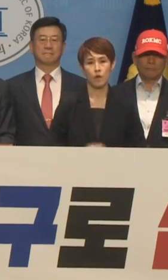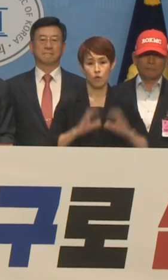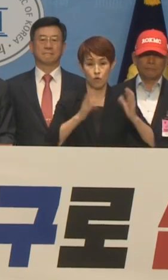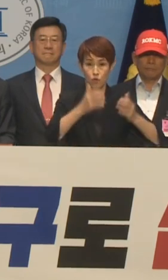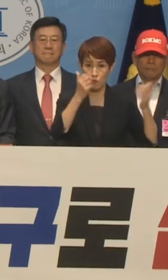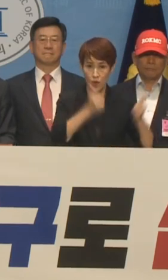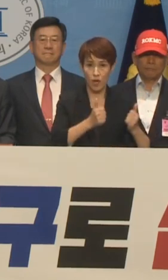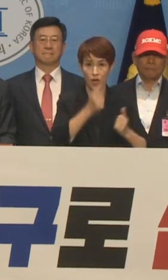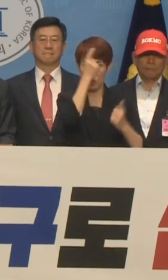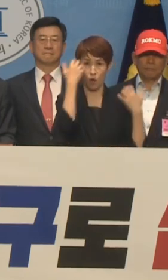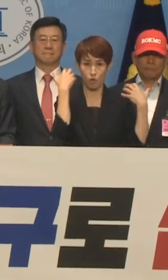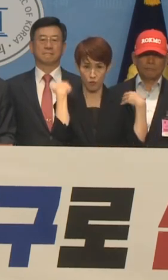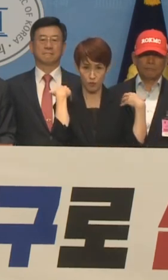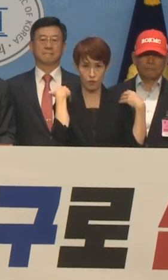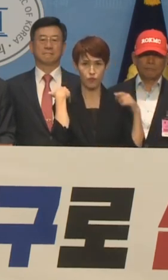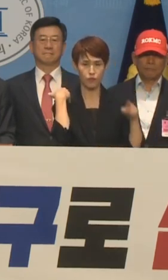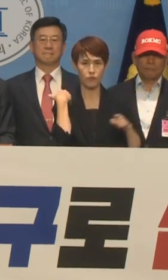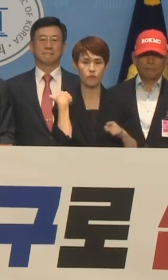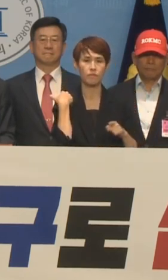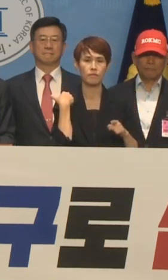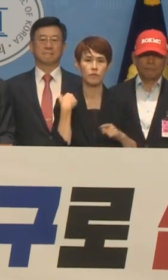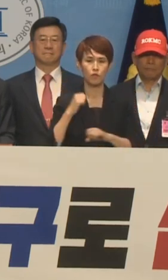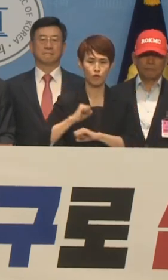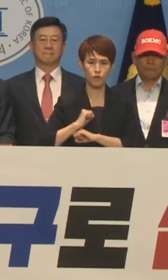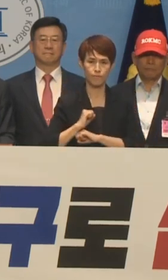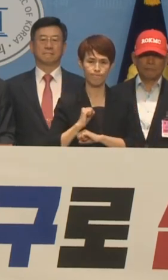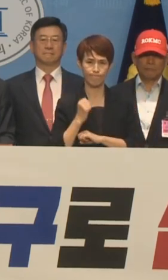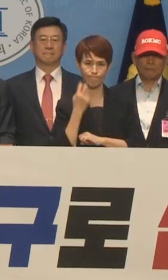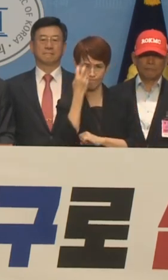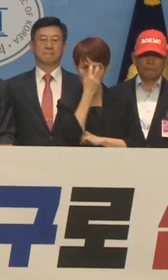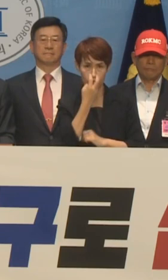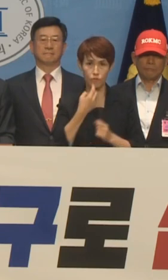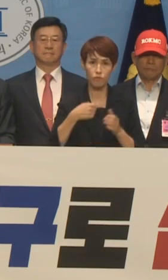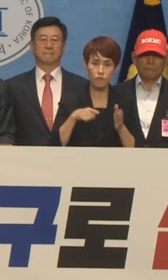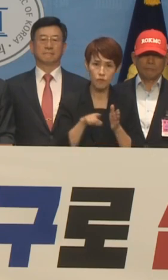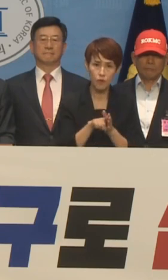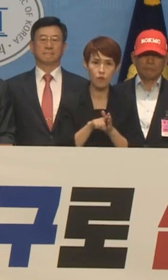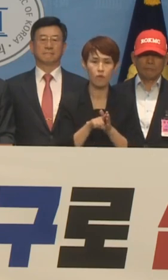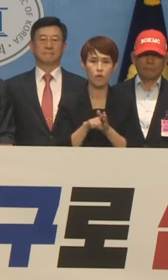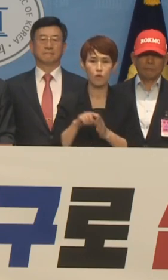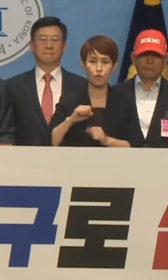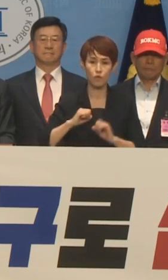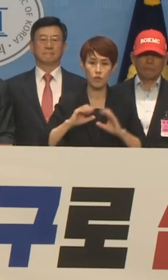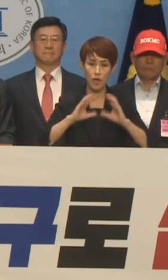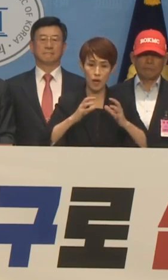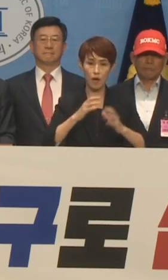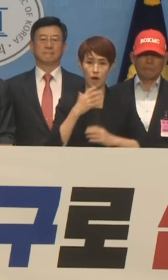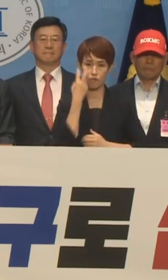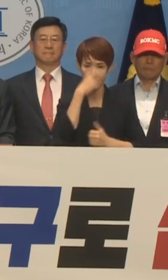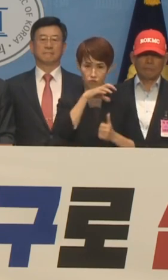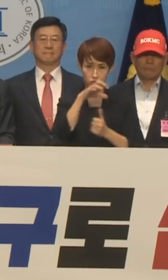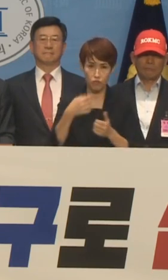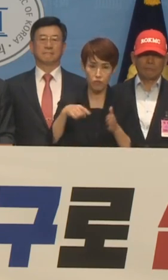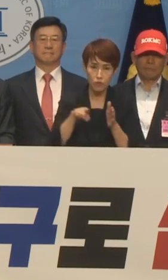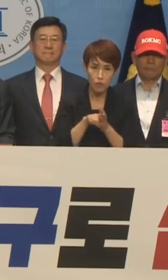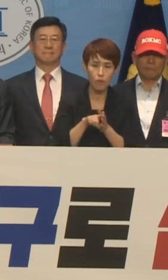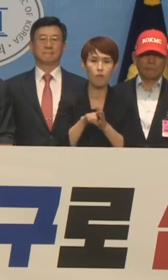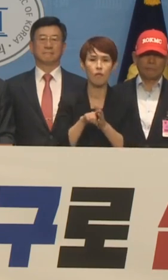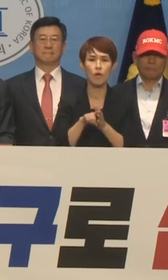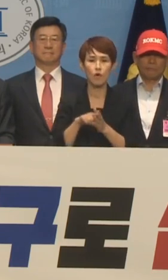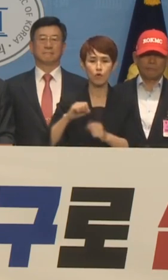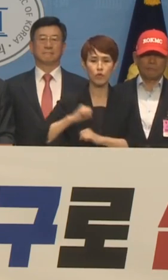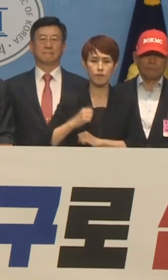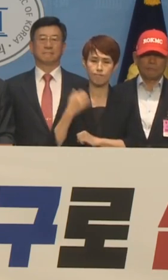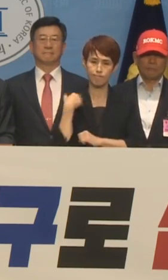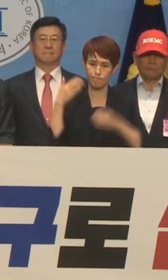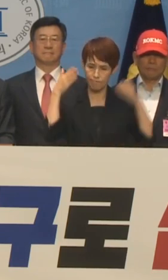정부는 엄중한 안보 상황 속에서 해병대뿐만 아니라 군이 본연의 임무에 전념할 수 있도록